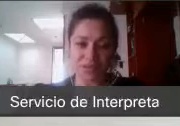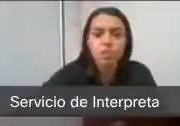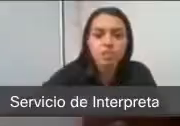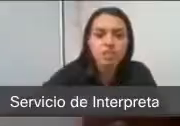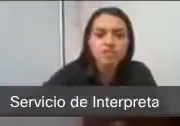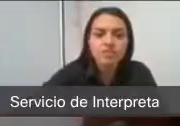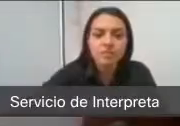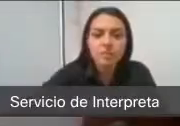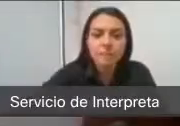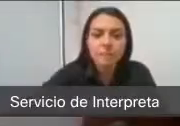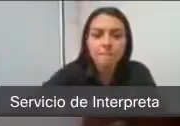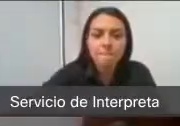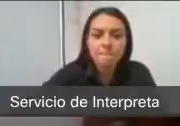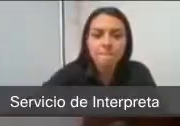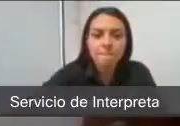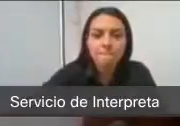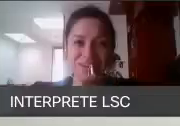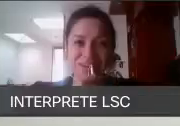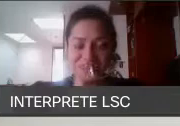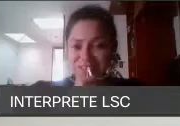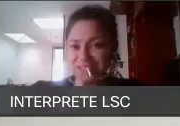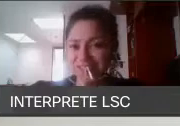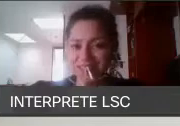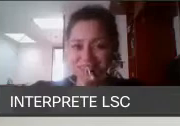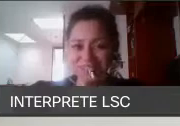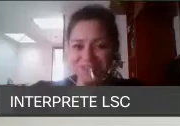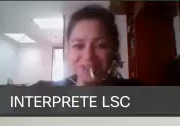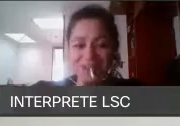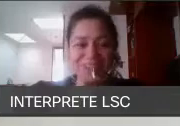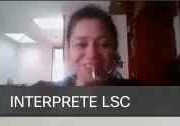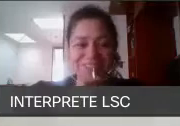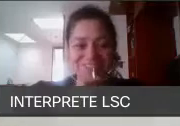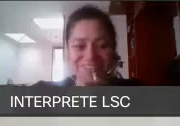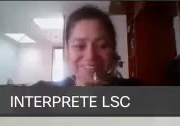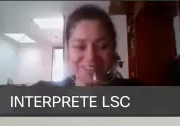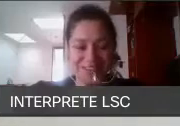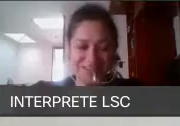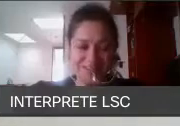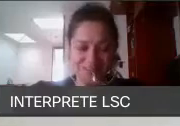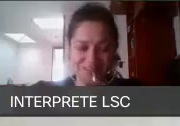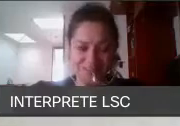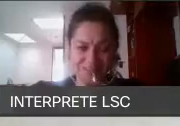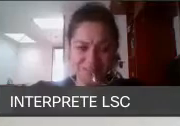Hola, ¿tú me escuchas? Sí, sí. Pues háblame más.